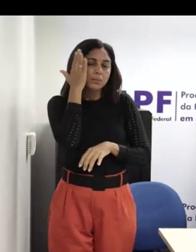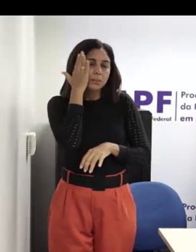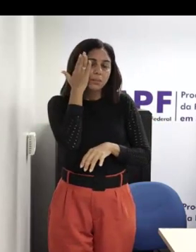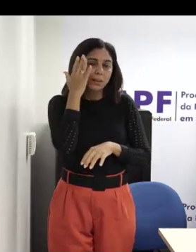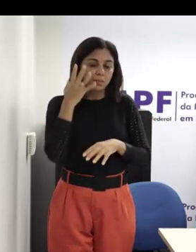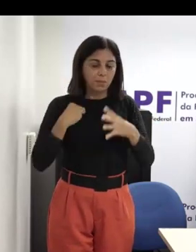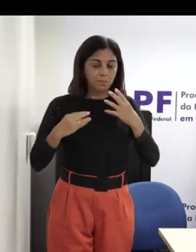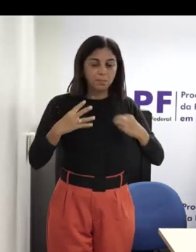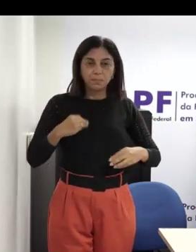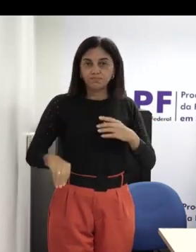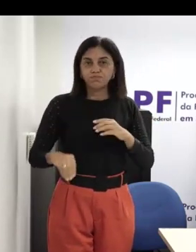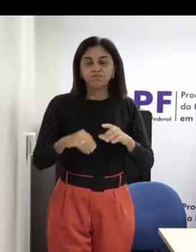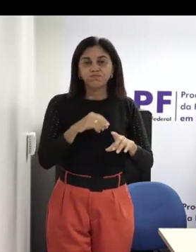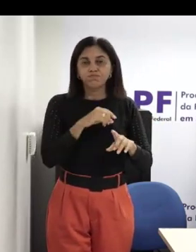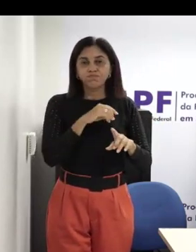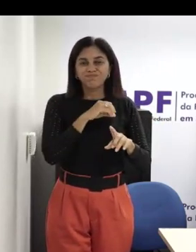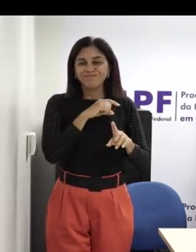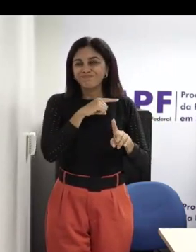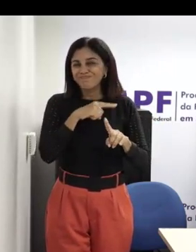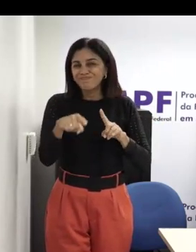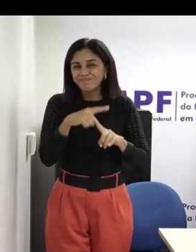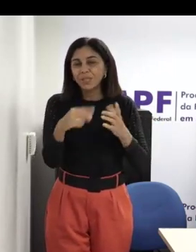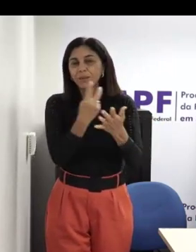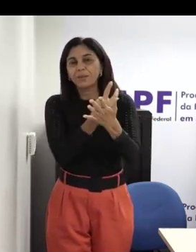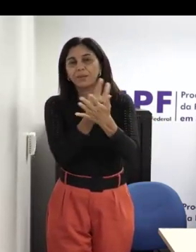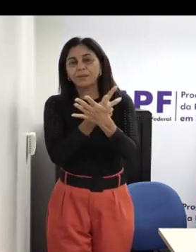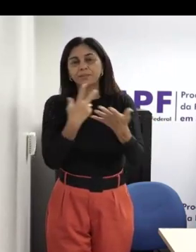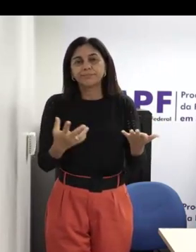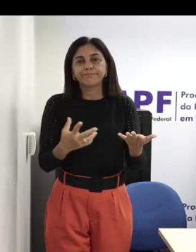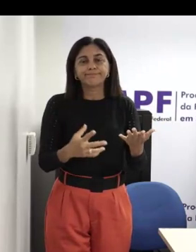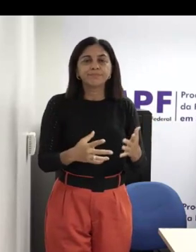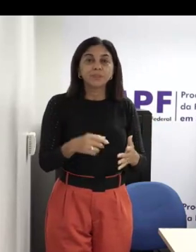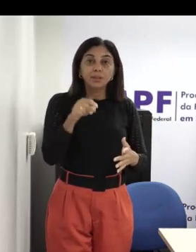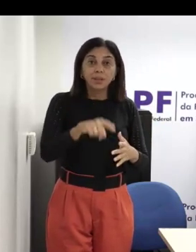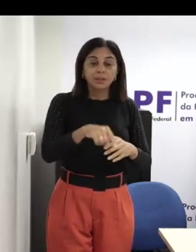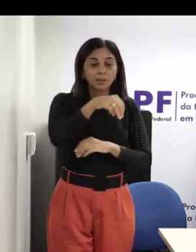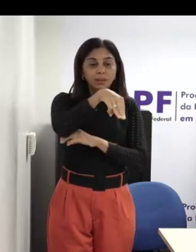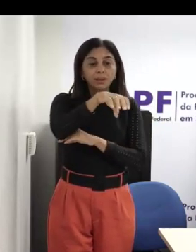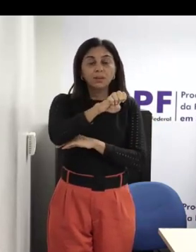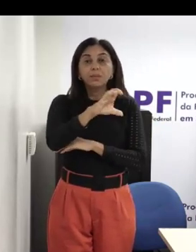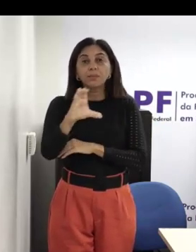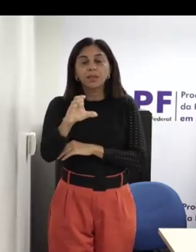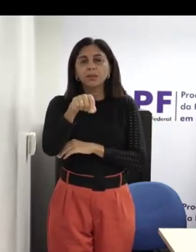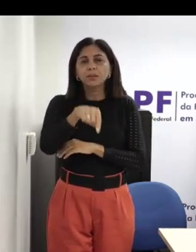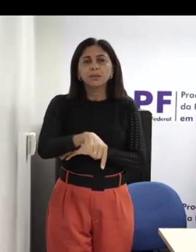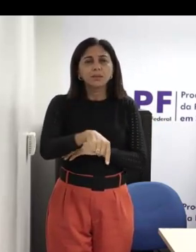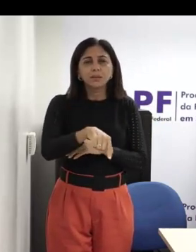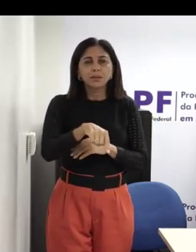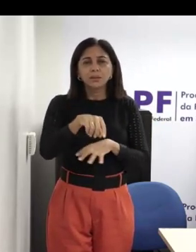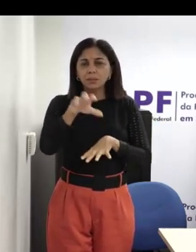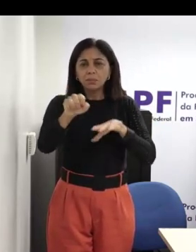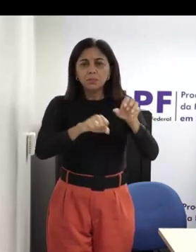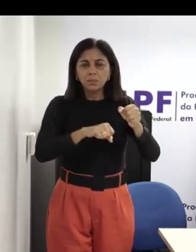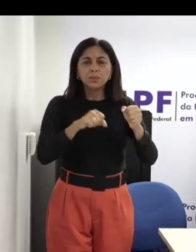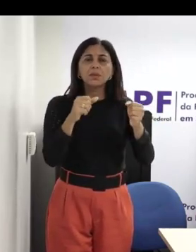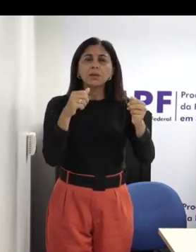Saúde é um trabalho que tem avançado também na Secretaria de Educação onde o município tem eh feito a contratação de psicólogos e